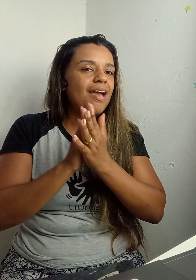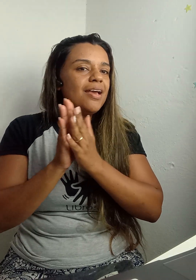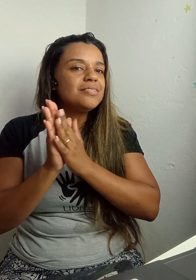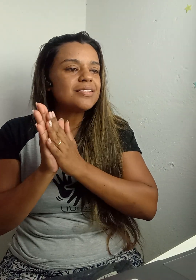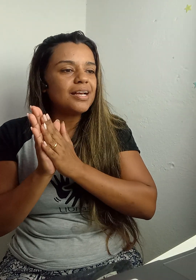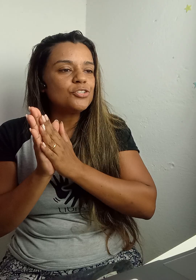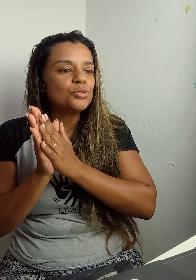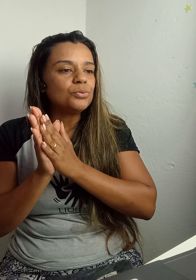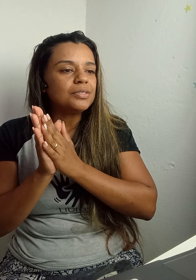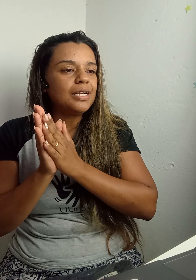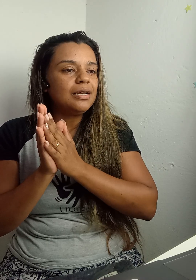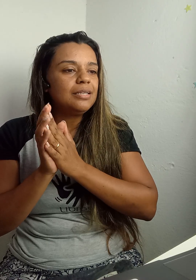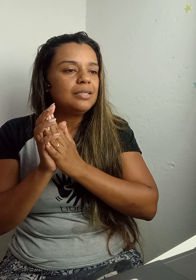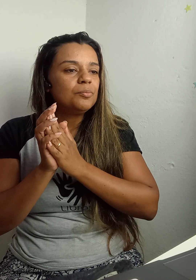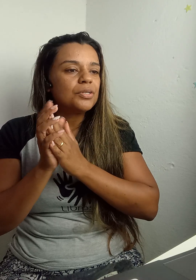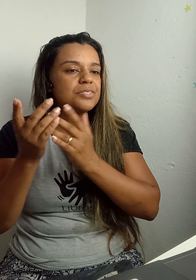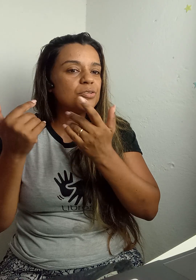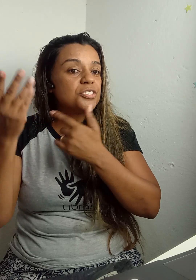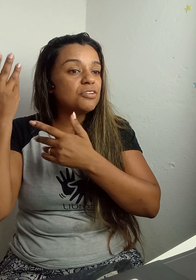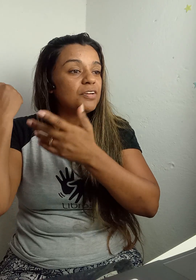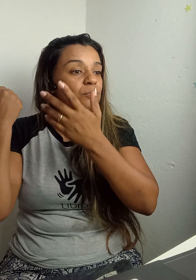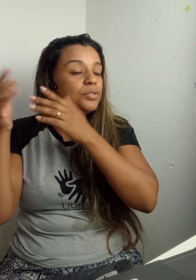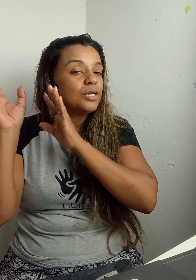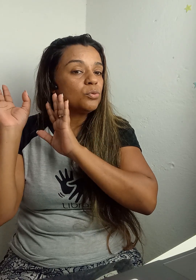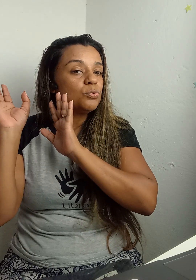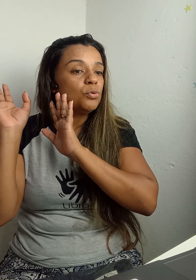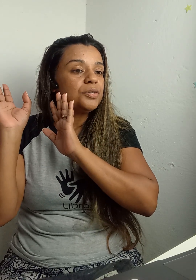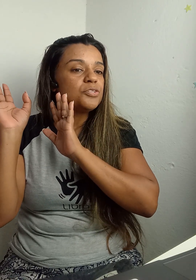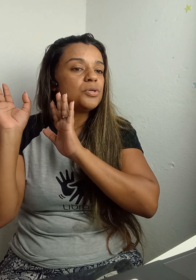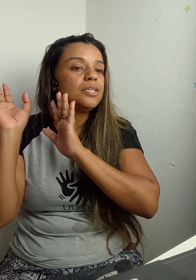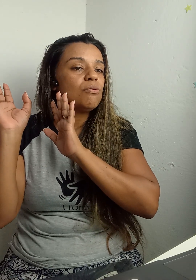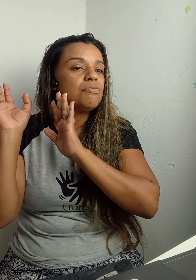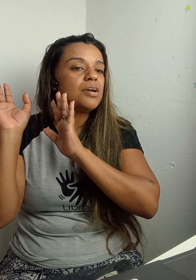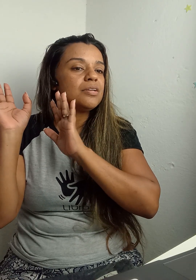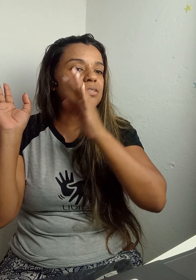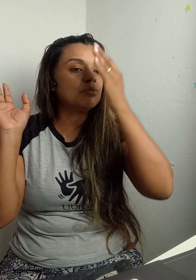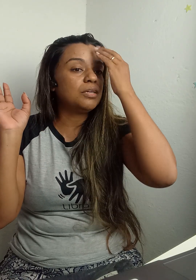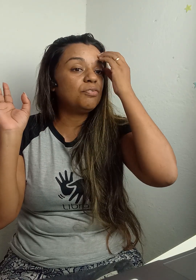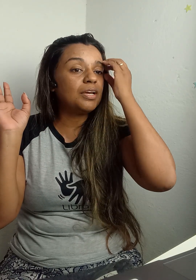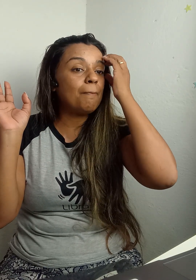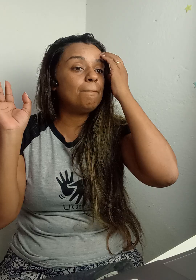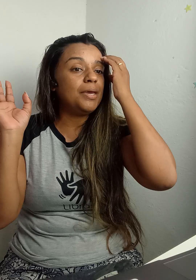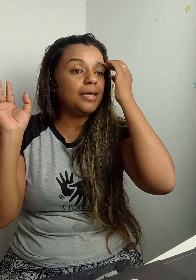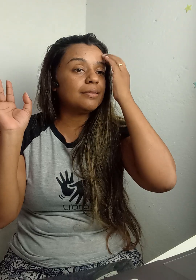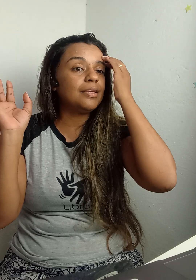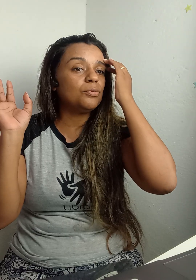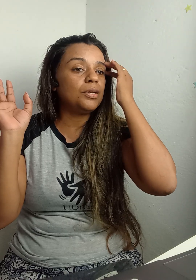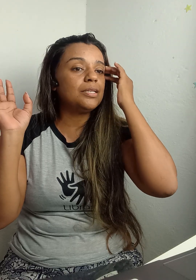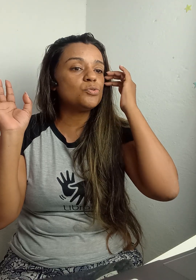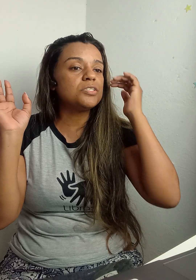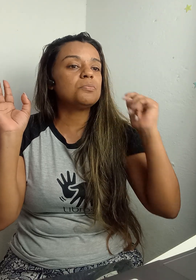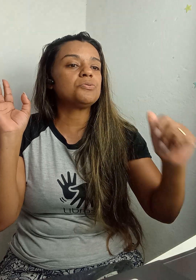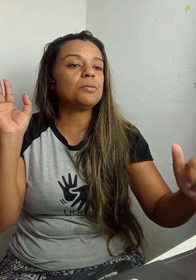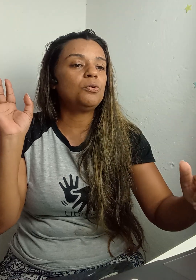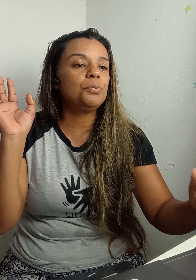É estático, tá? Porque senão você já vai mudar todo o contexto aí da conversa. Então tem que ficar bem atento aí nas suas mãos, tá bom,